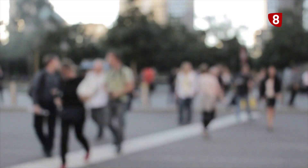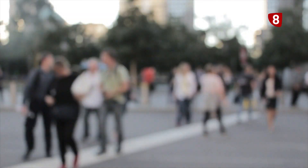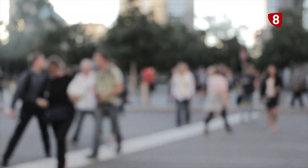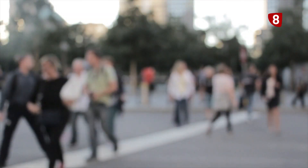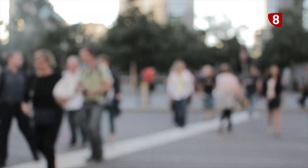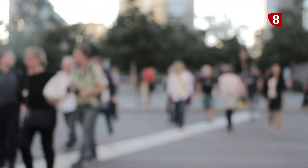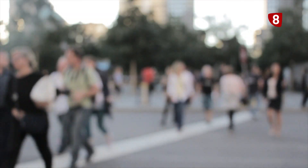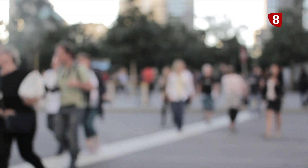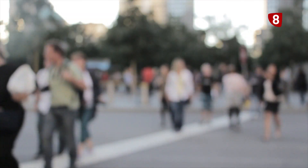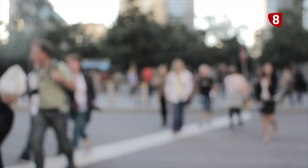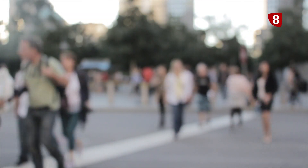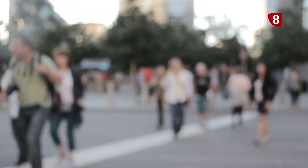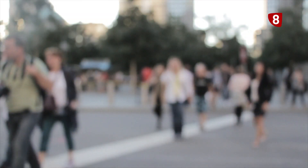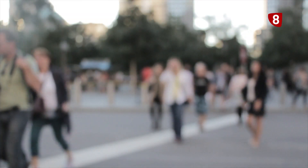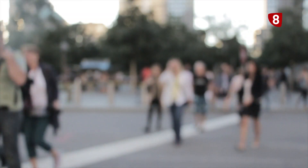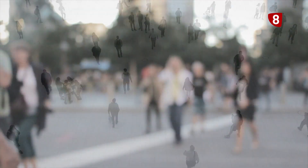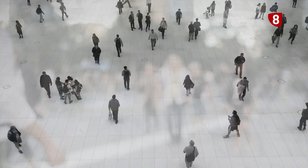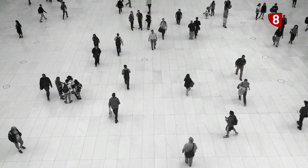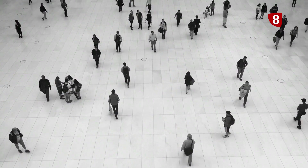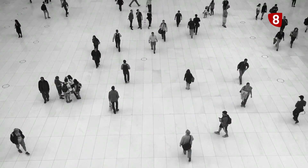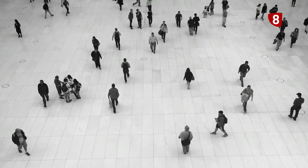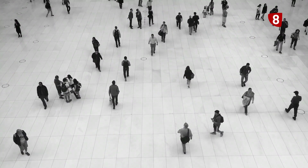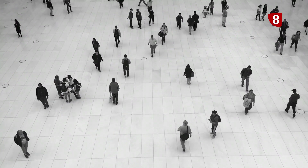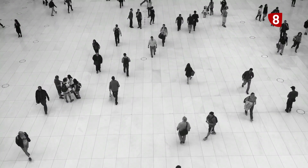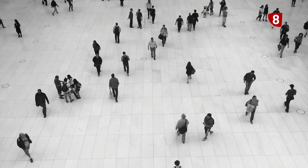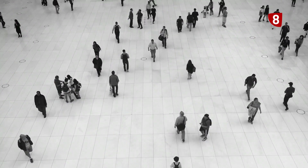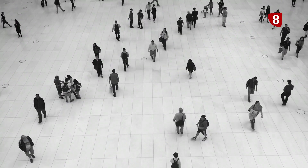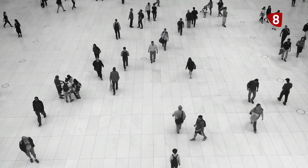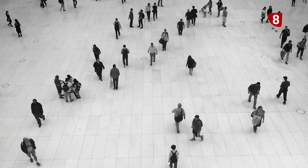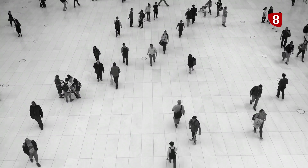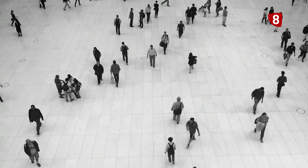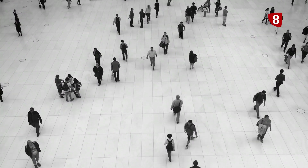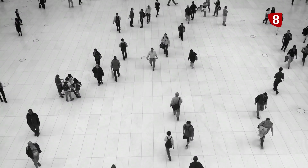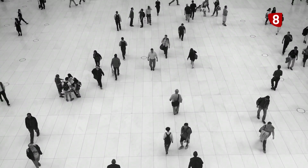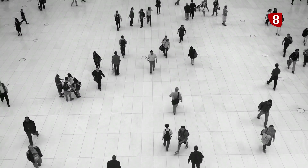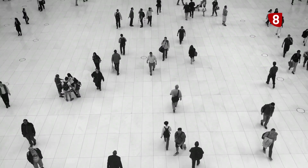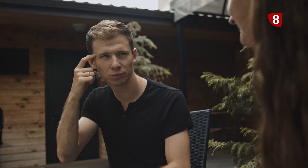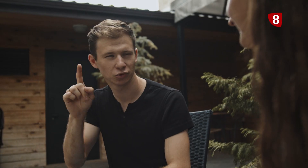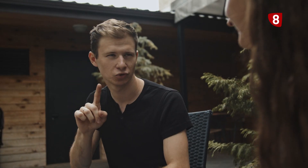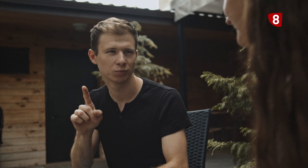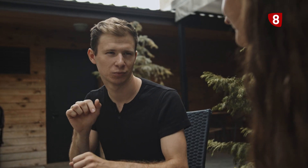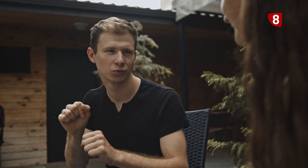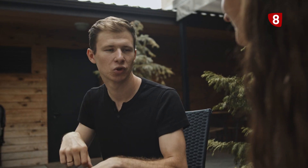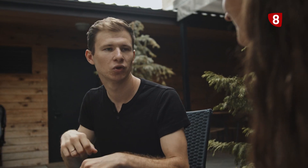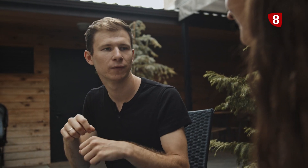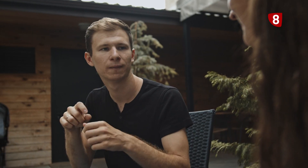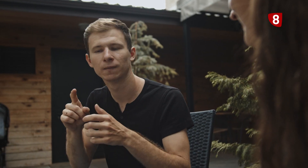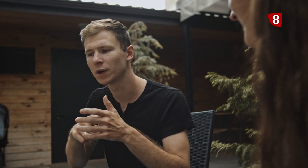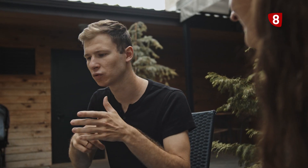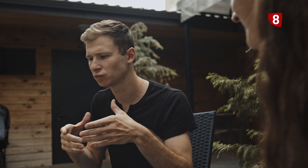En nuestro país se estima que hay unas 34.000 personas sordociegas, incluyendo aquellas a las que les sobreviene la discapacidad con la edad. Y